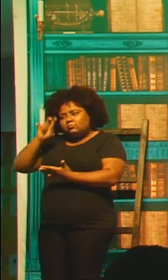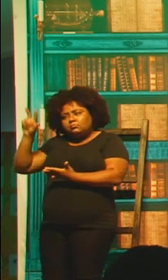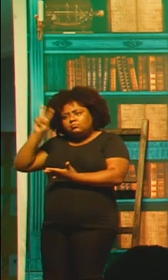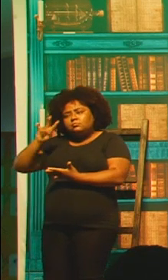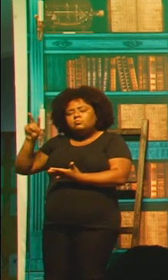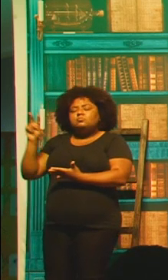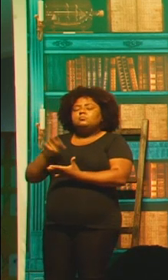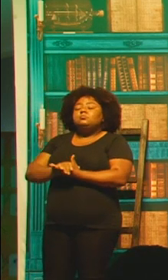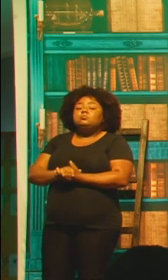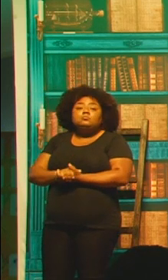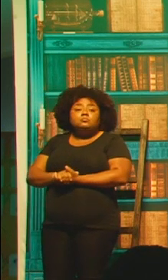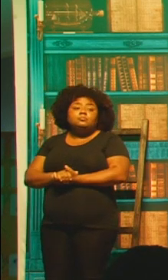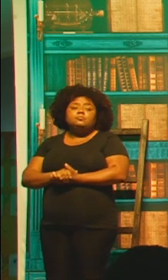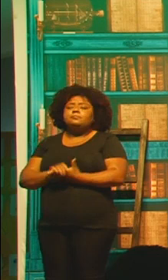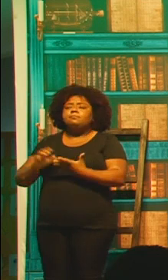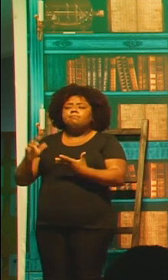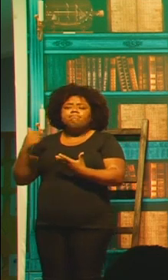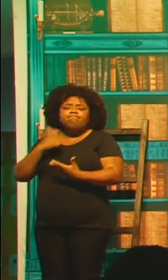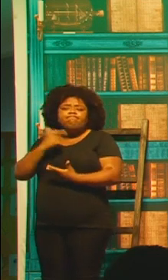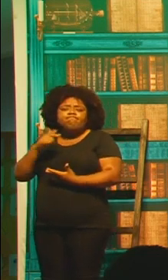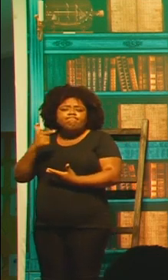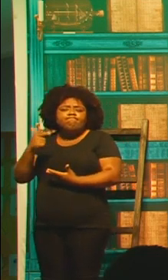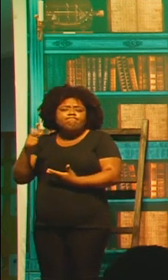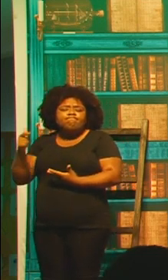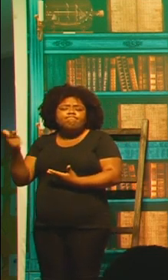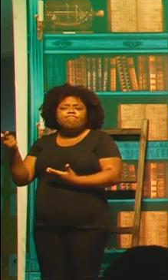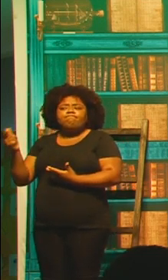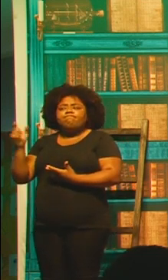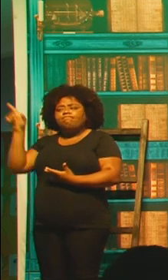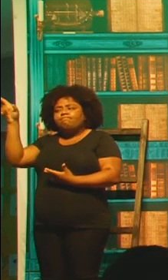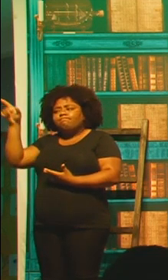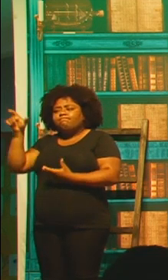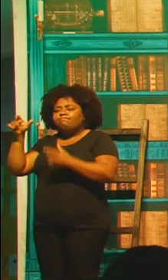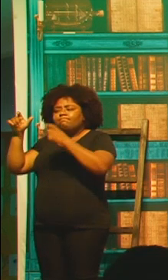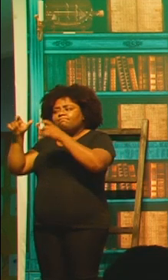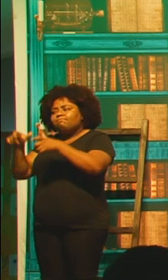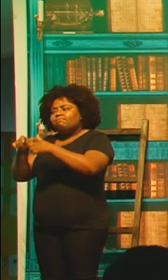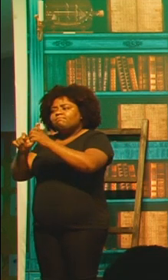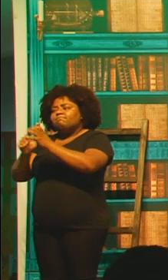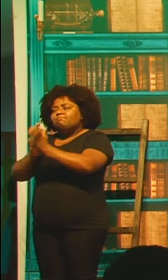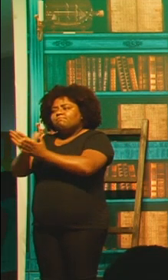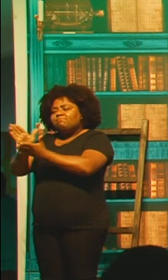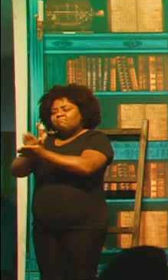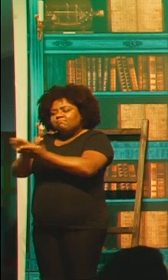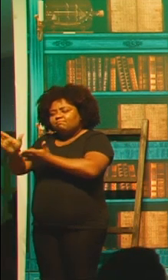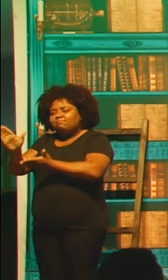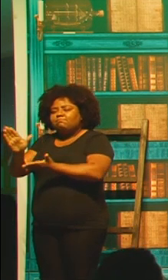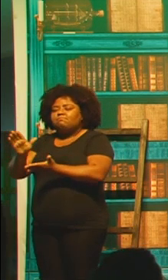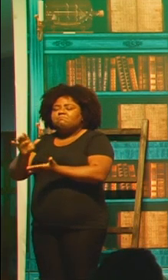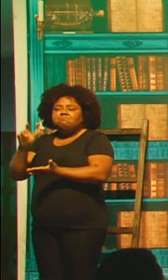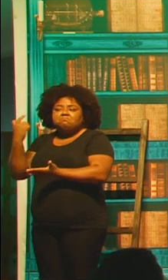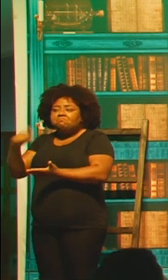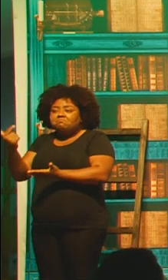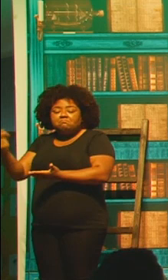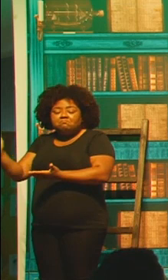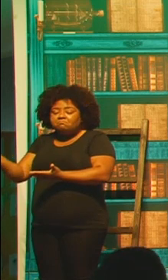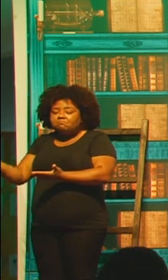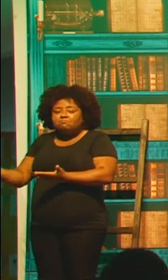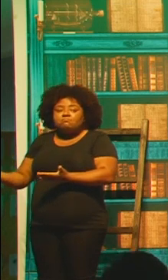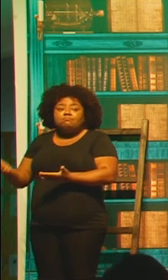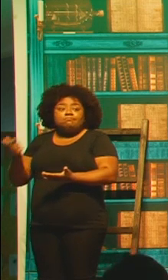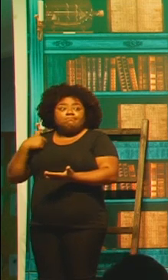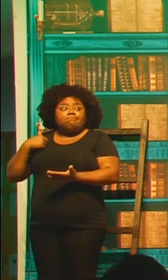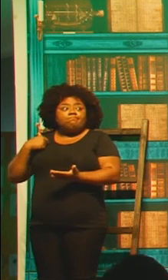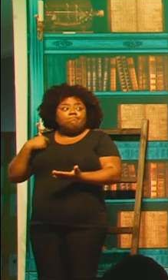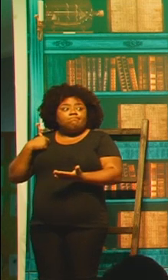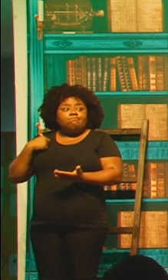E, como eu não tinha muito contato com o mundo editorial, só me restava, como os livros anteriores, submeter